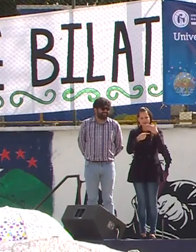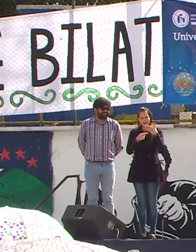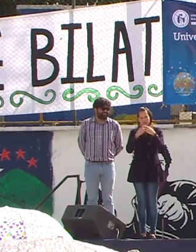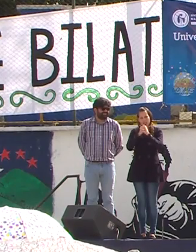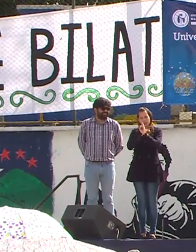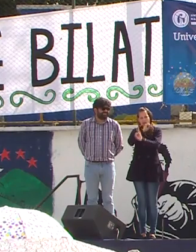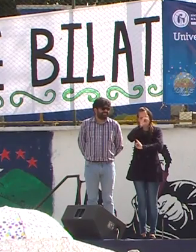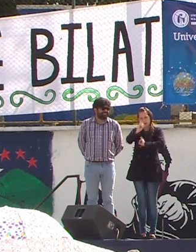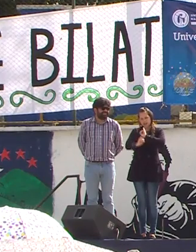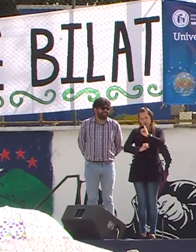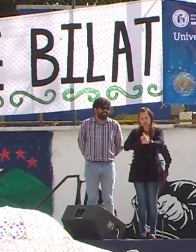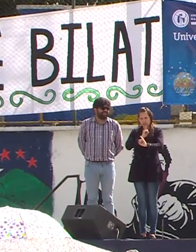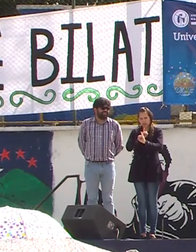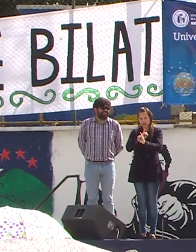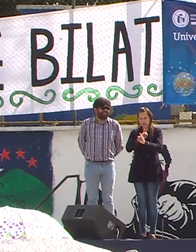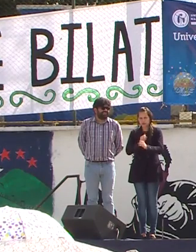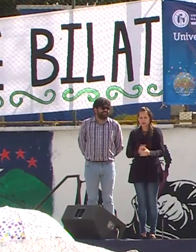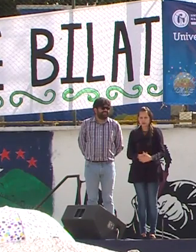internacionalización.